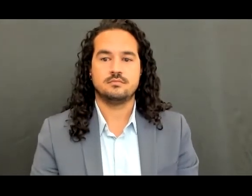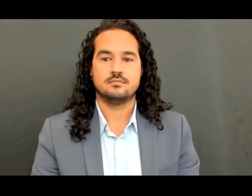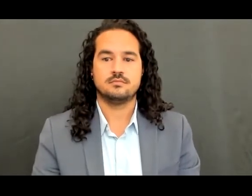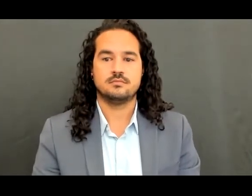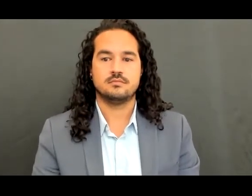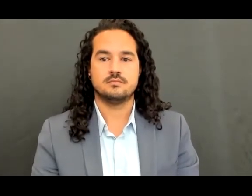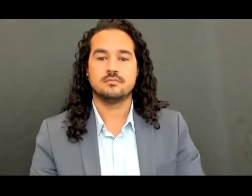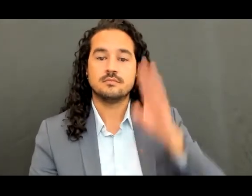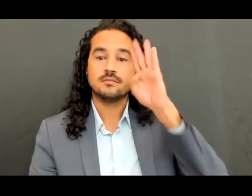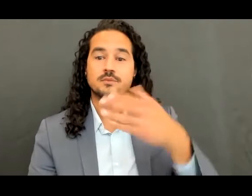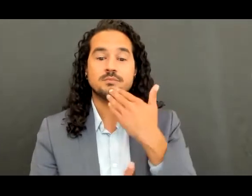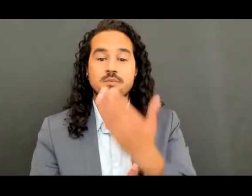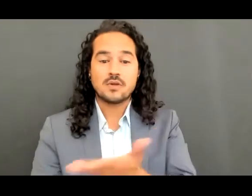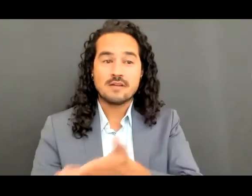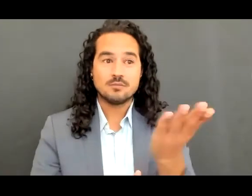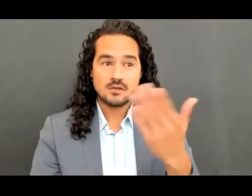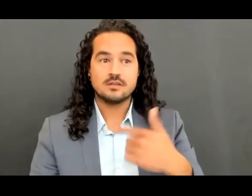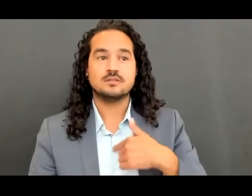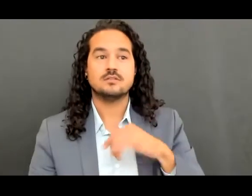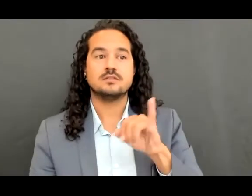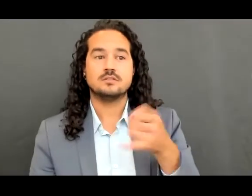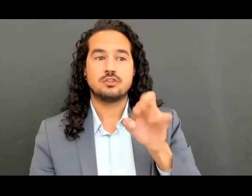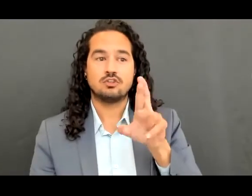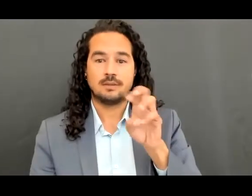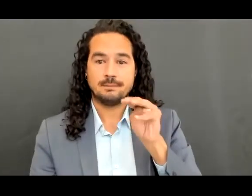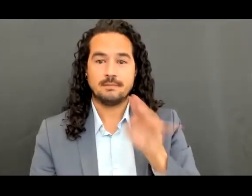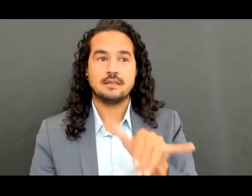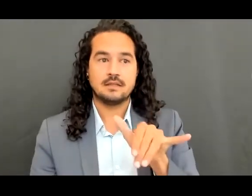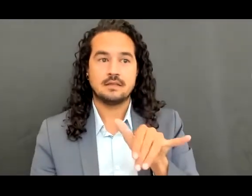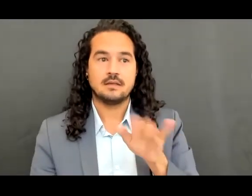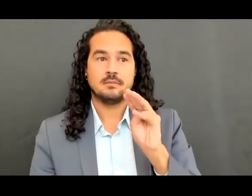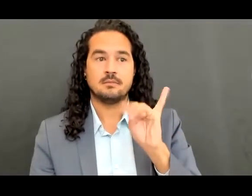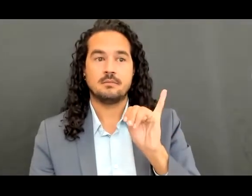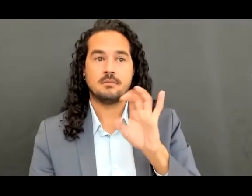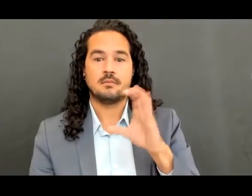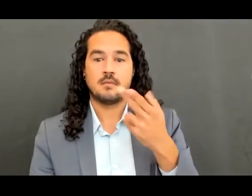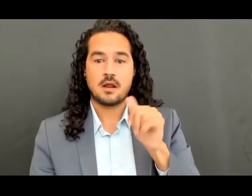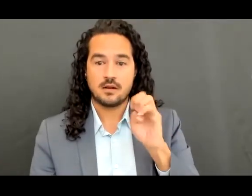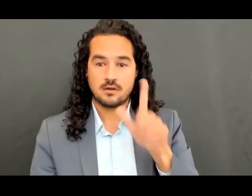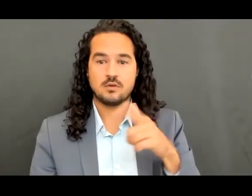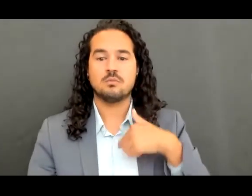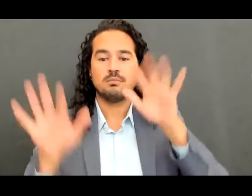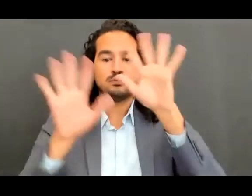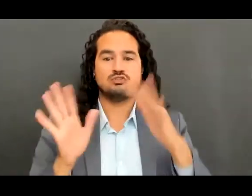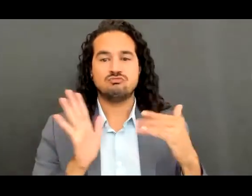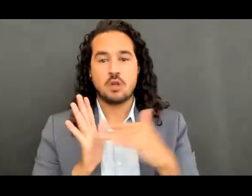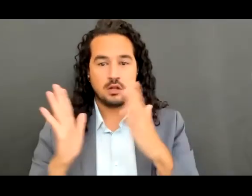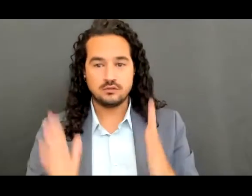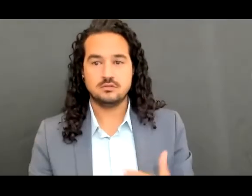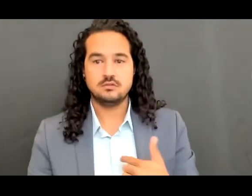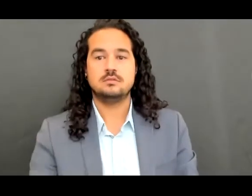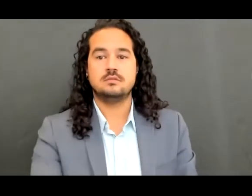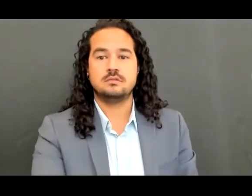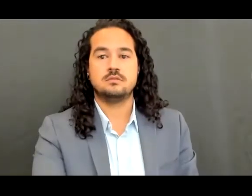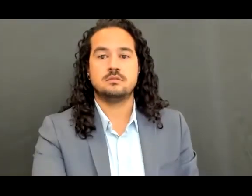Good morning, everyone. Jeremy Michael. Muy buenos días, Jeremy Michael. Soy el incidente de meteorólogo. Estábamos hablando